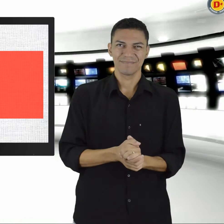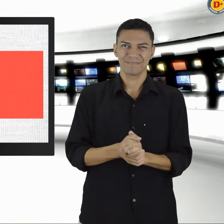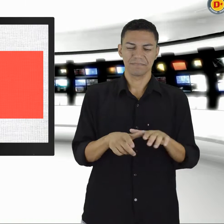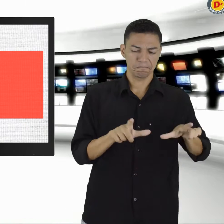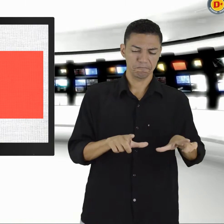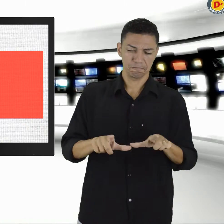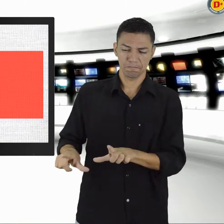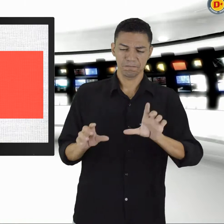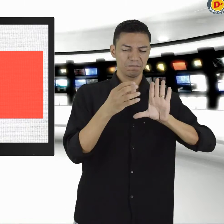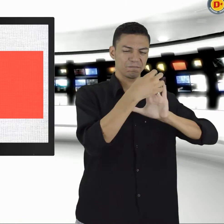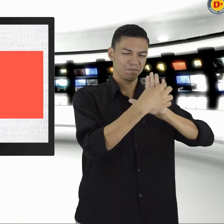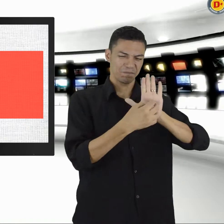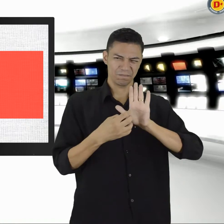marchetaria, escultura,